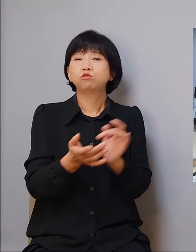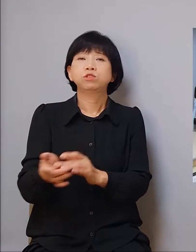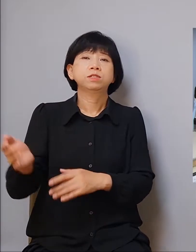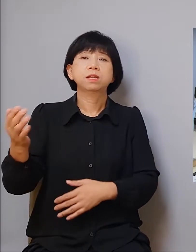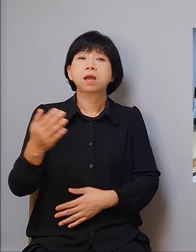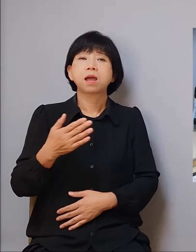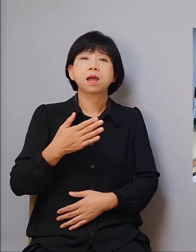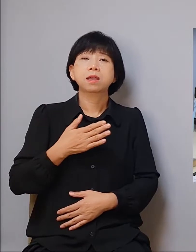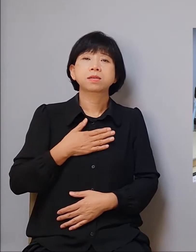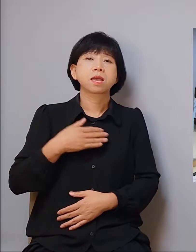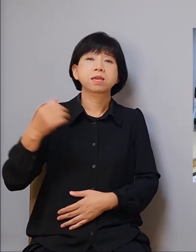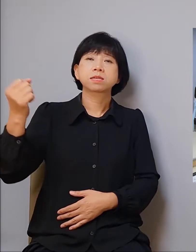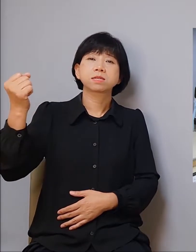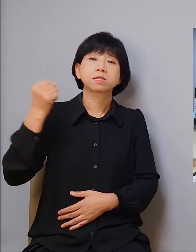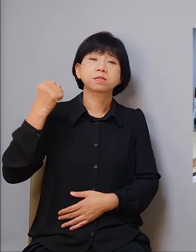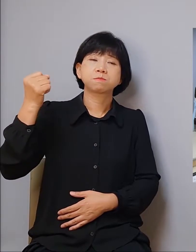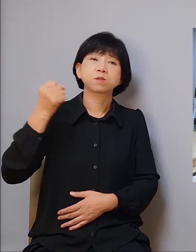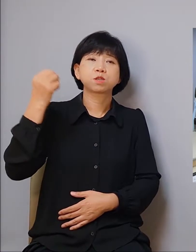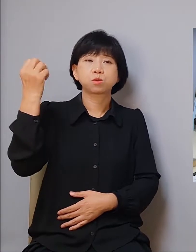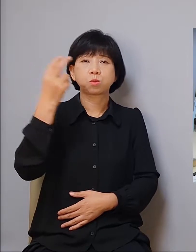예수는 나의